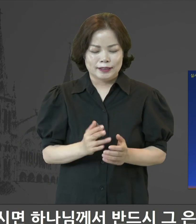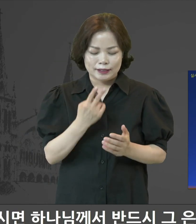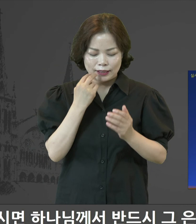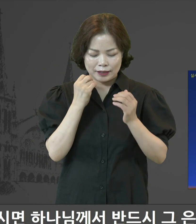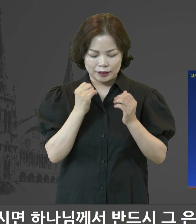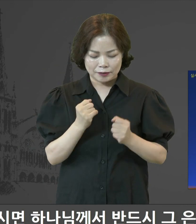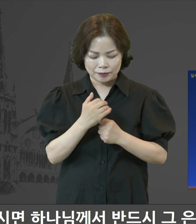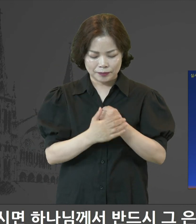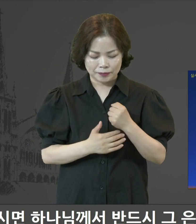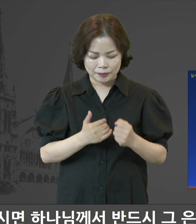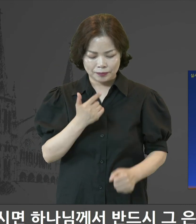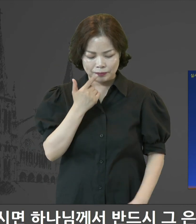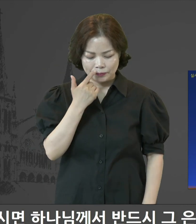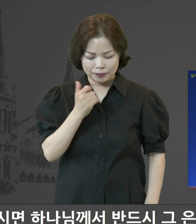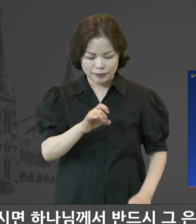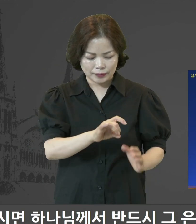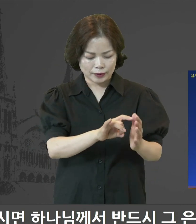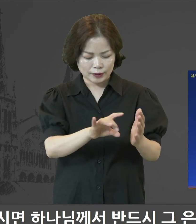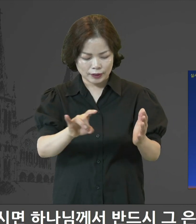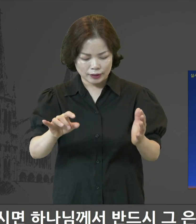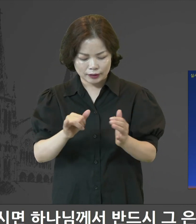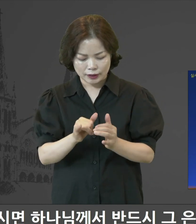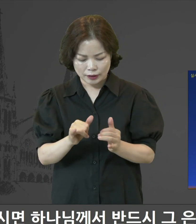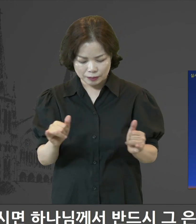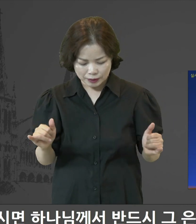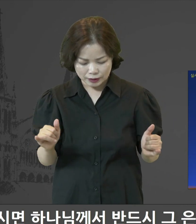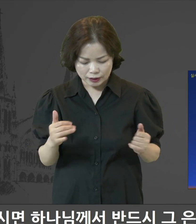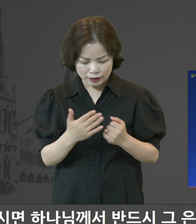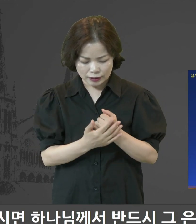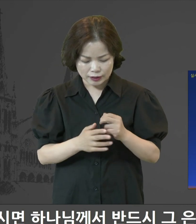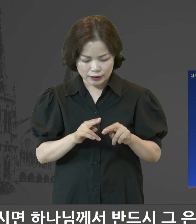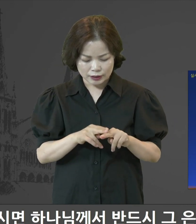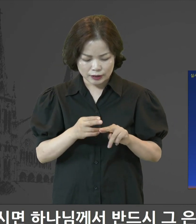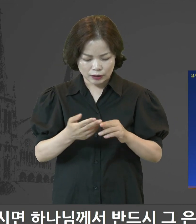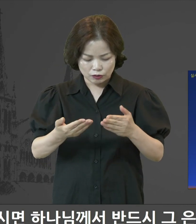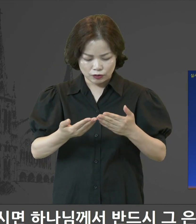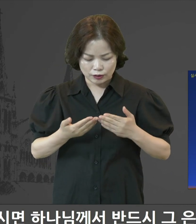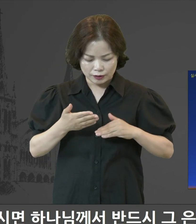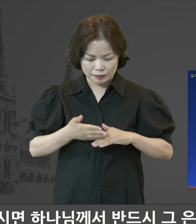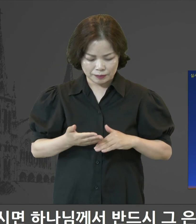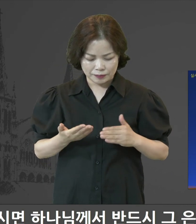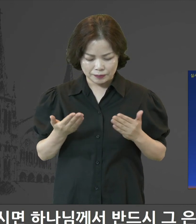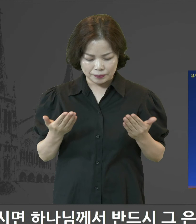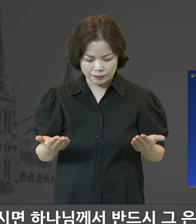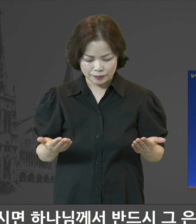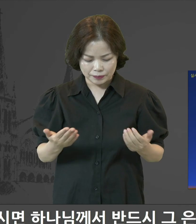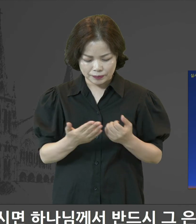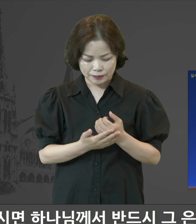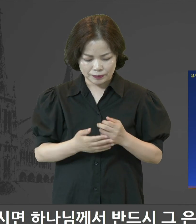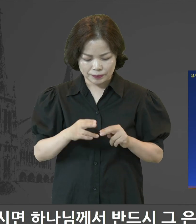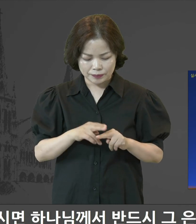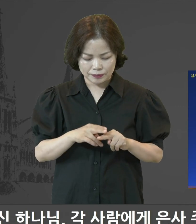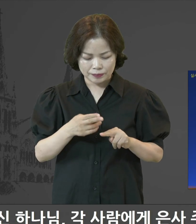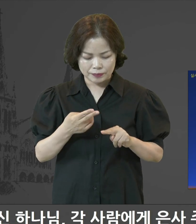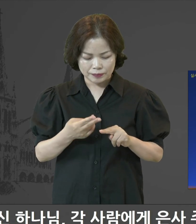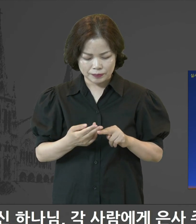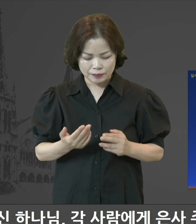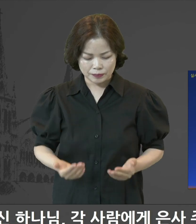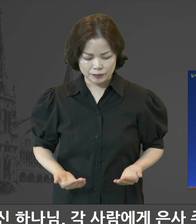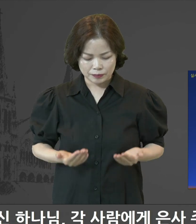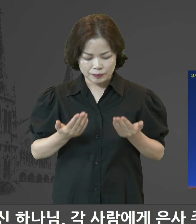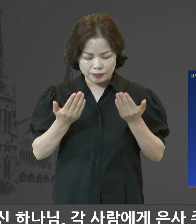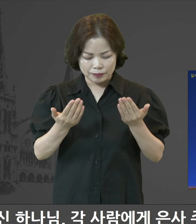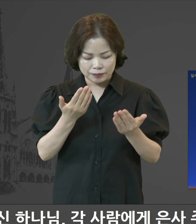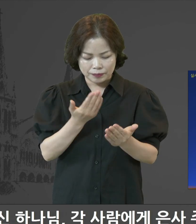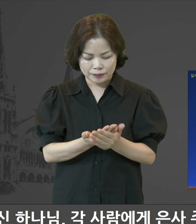아버지 하나님, 각 사람에게 은사 주신 것 감사합니다. 그 은사로 봉사하게